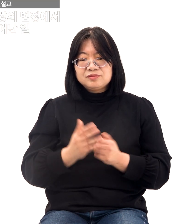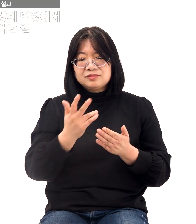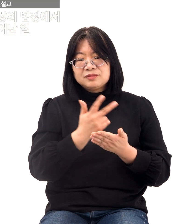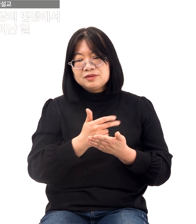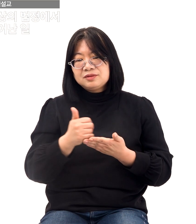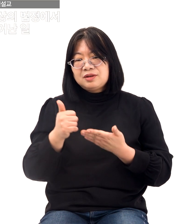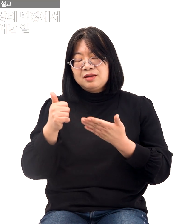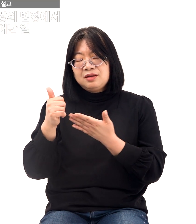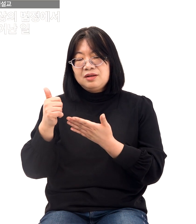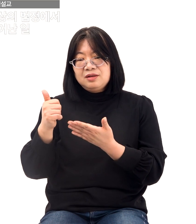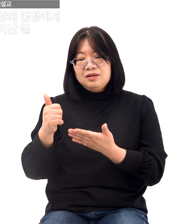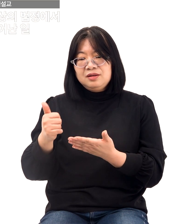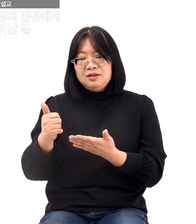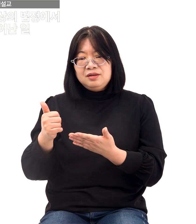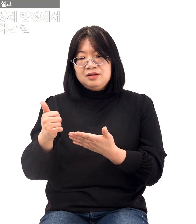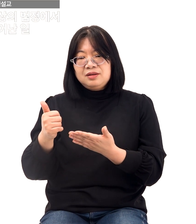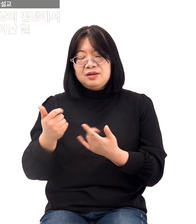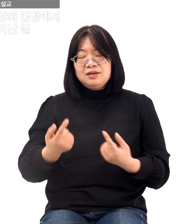주께서